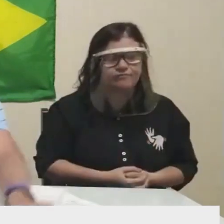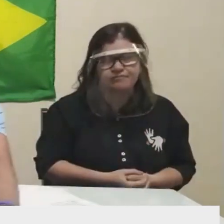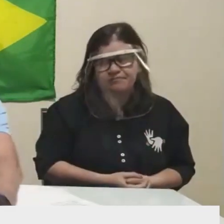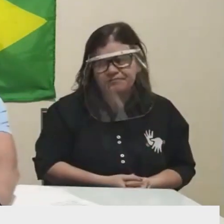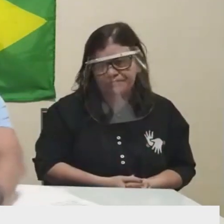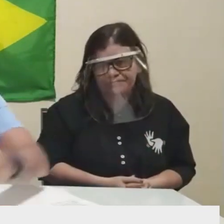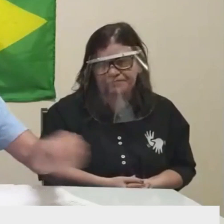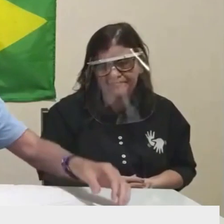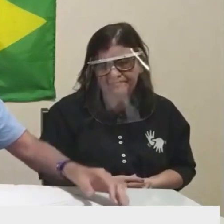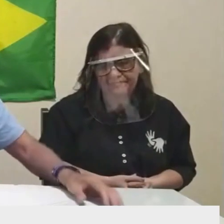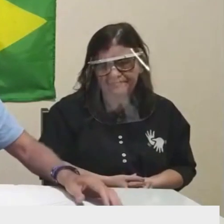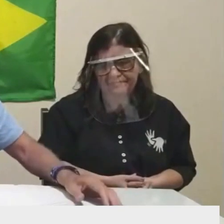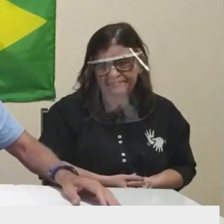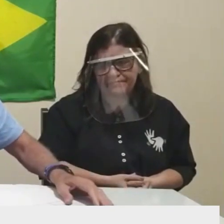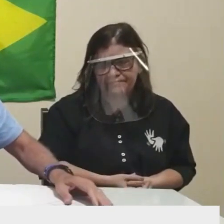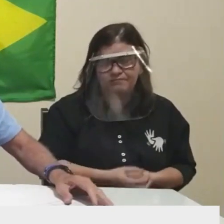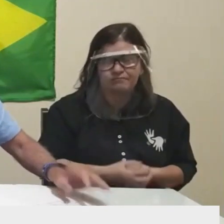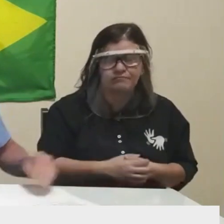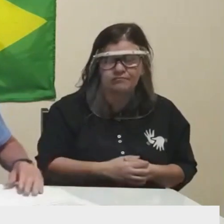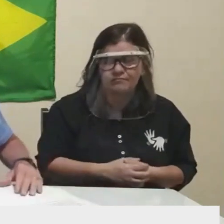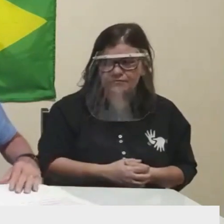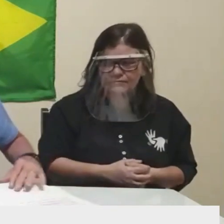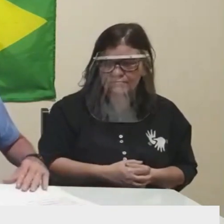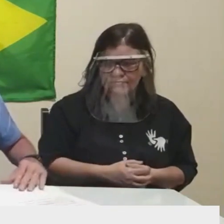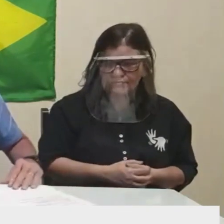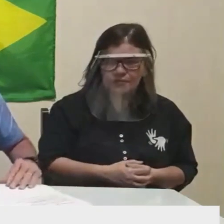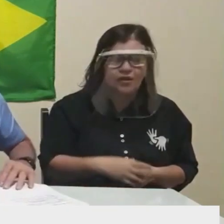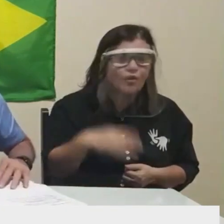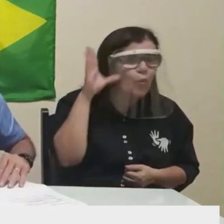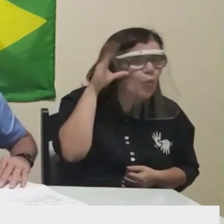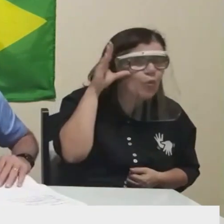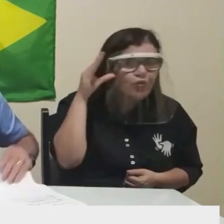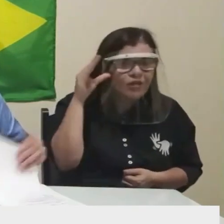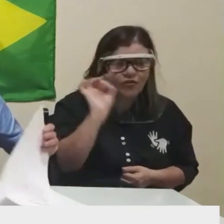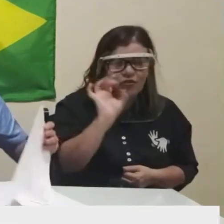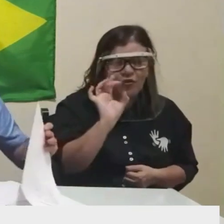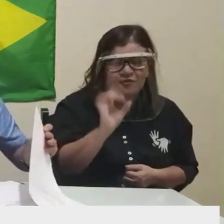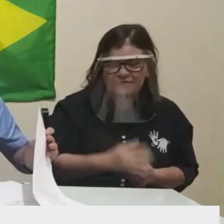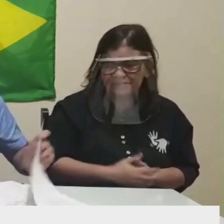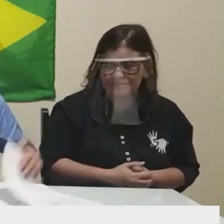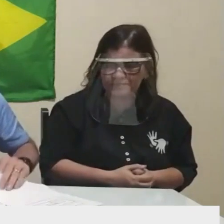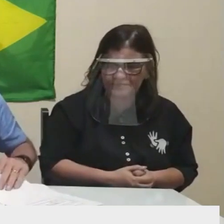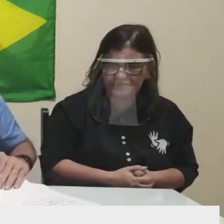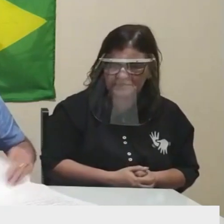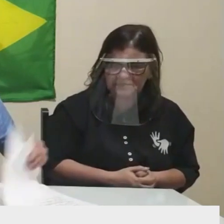Mais ainda. Deixa isso aqui. O que está acontecendo agora aqui? Tem uma curiosidade apenas, né? Alguns falam